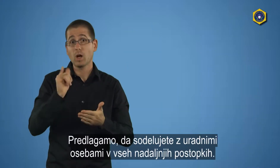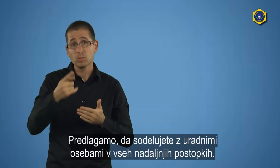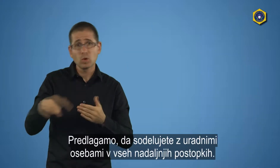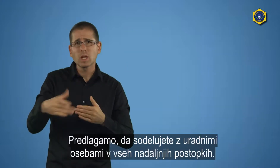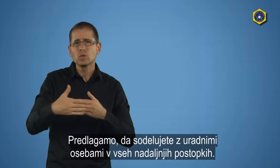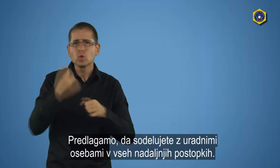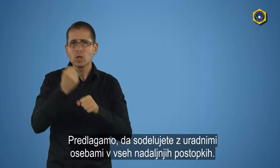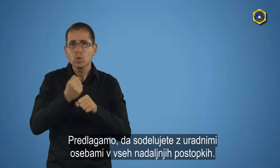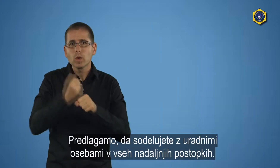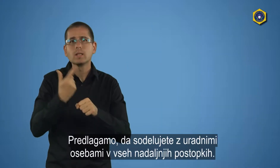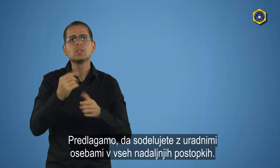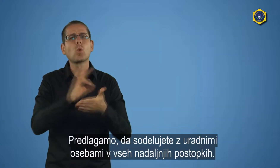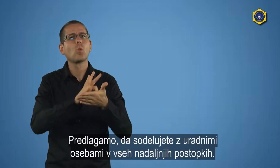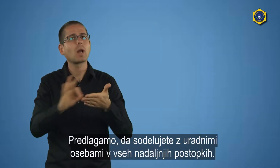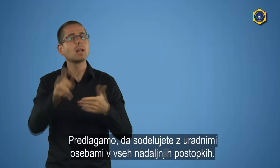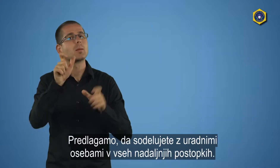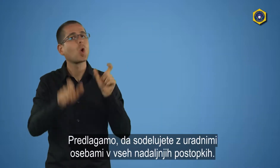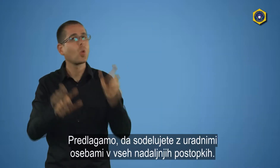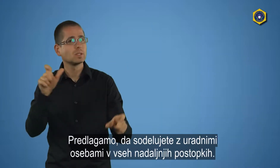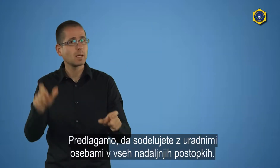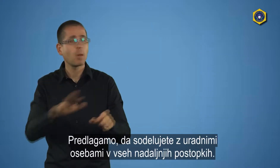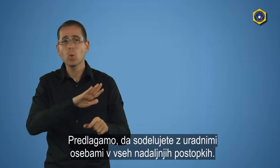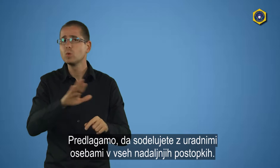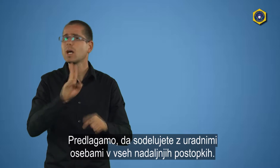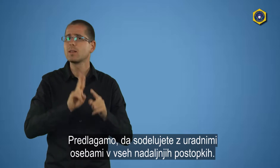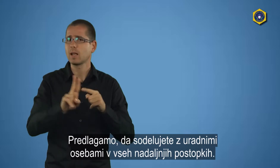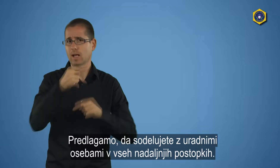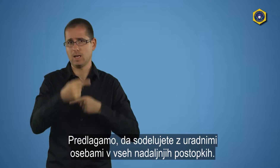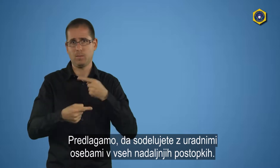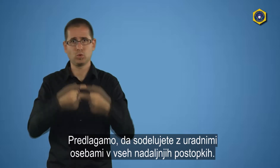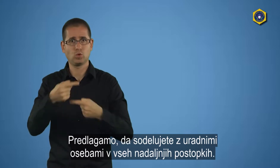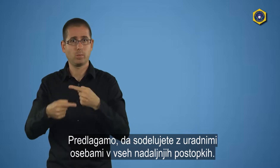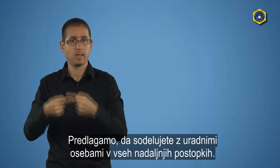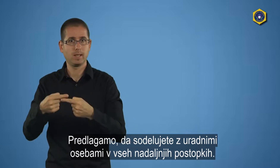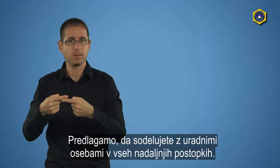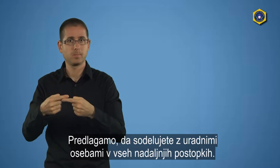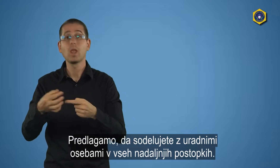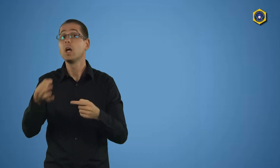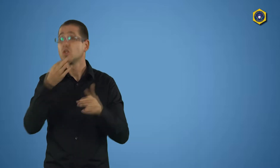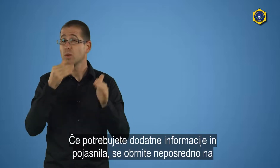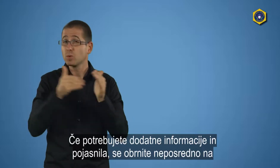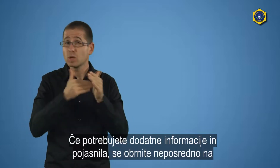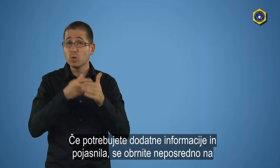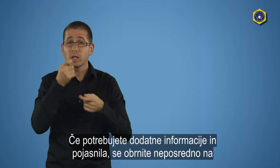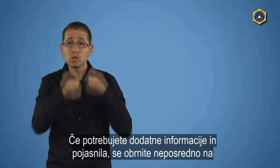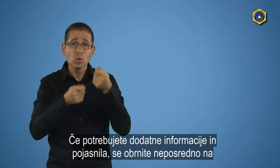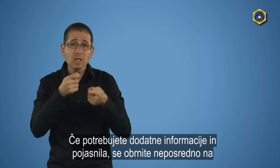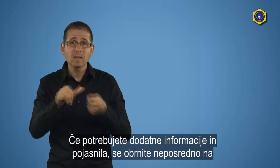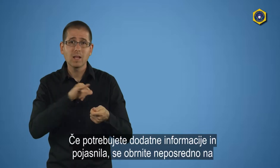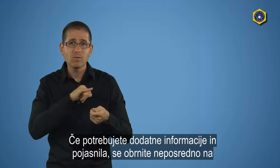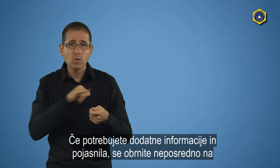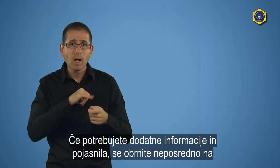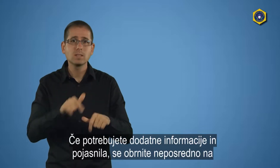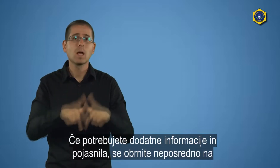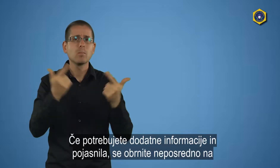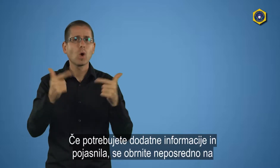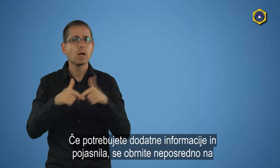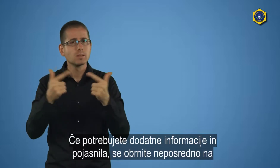Predlagamo, da sodelujete z uradnimi osebami v vseh nadaljnjih postopkih. Če potrebujete dodatne informacije